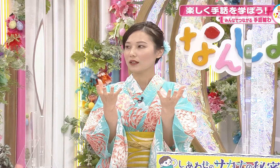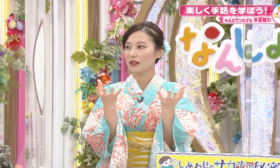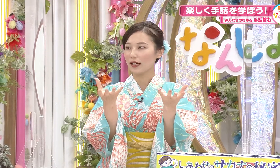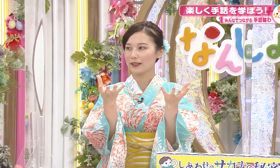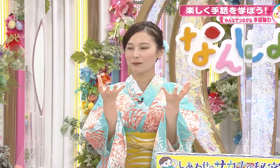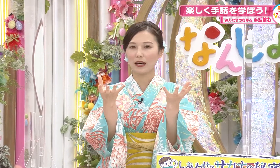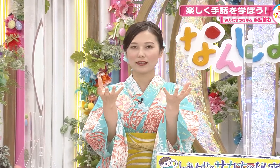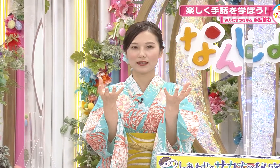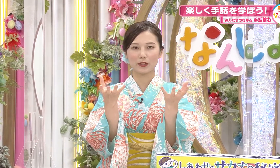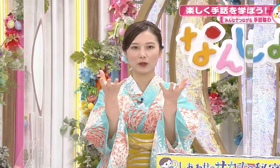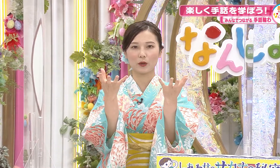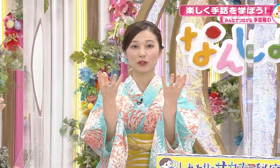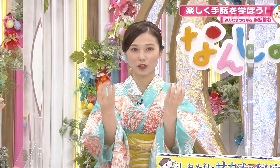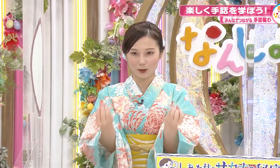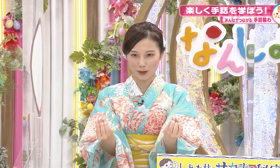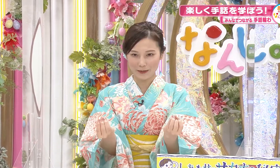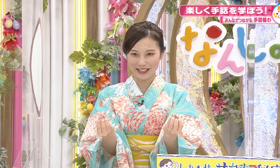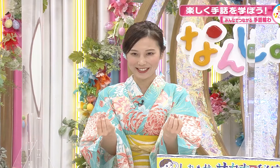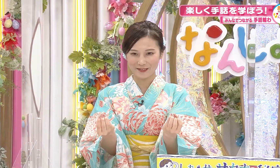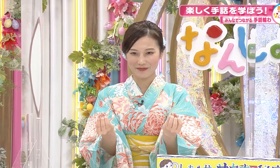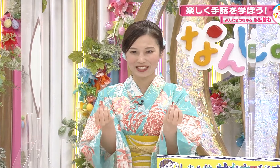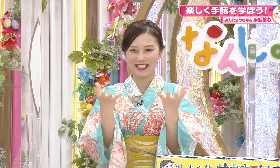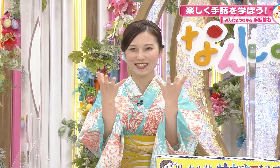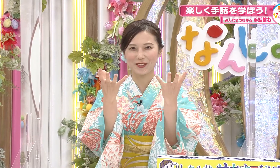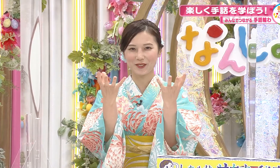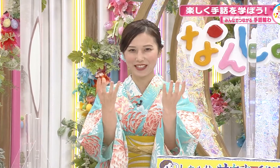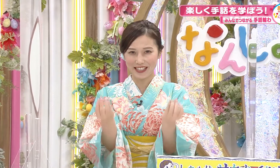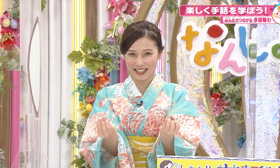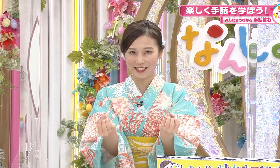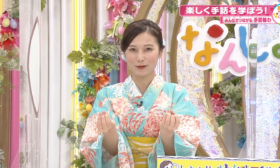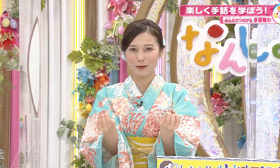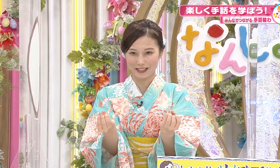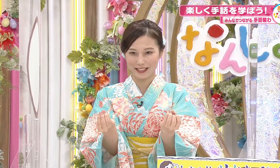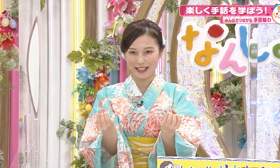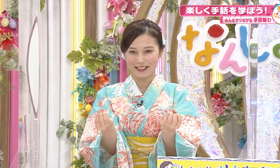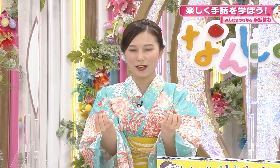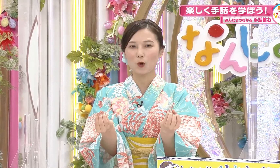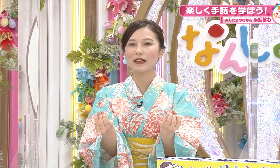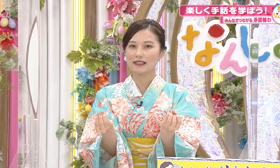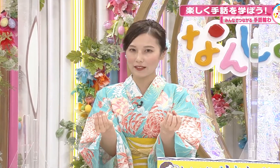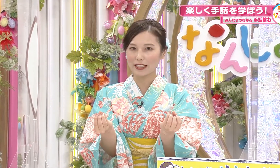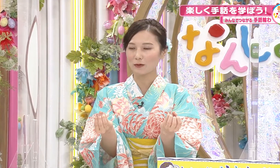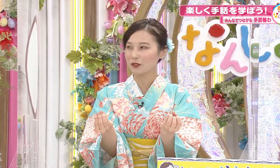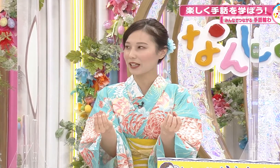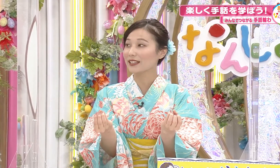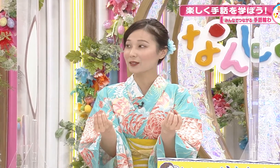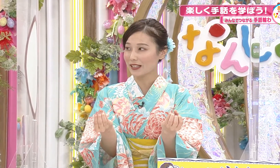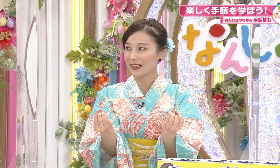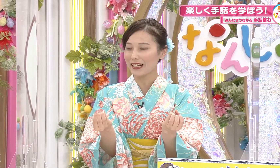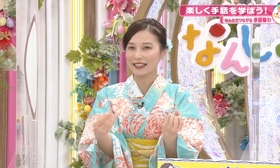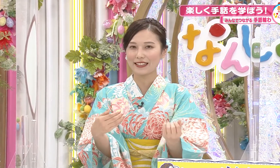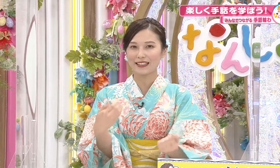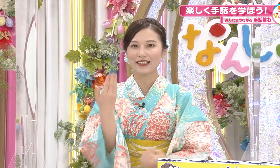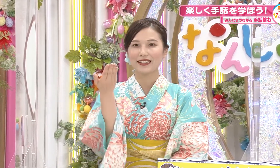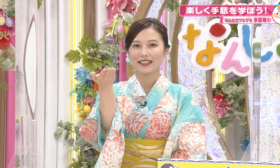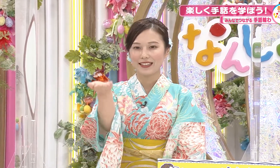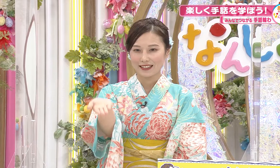はい、パーにした両手をすぼめます。下にちょっと引きながらすぼめる。で終わったは疑問形なので相手に手